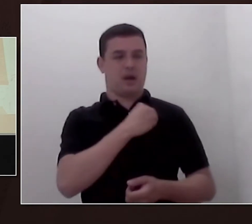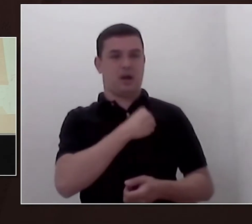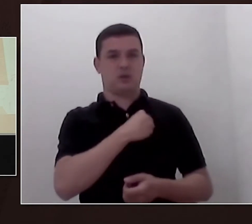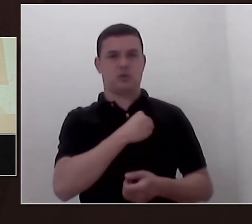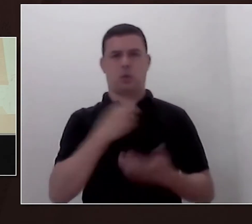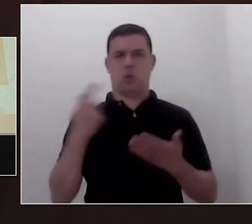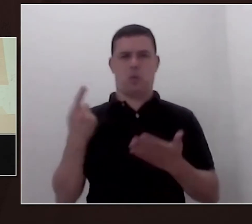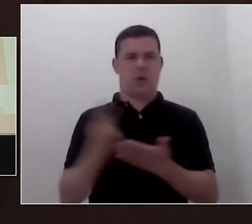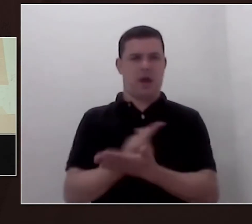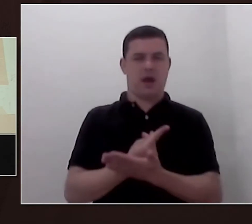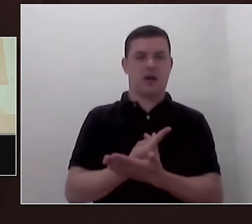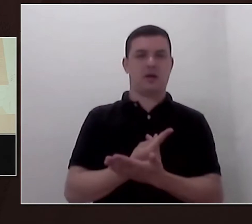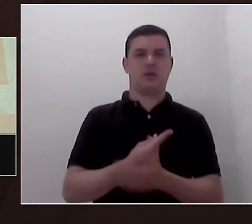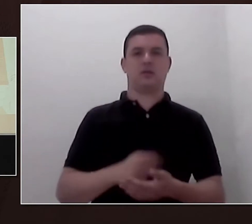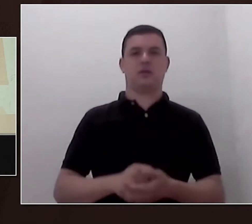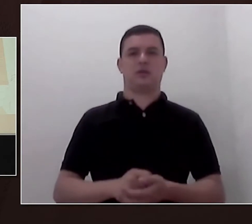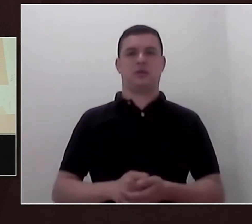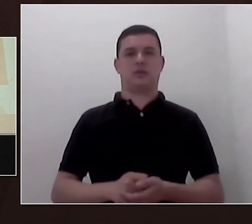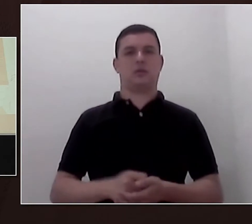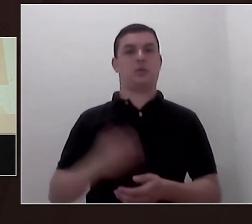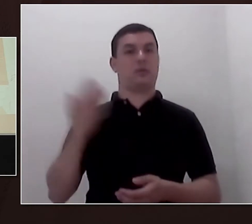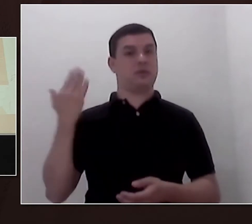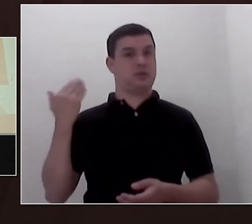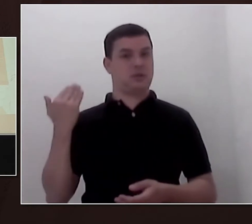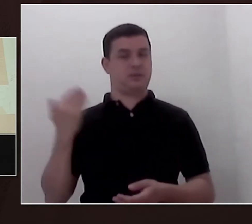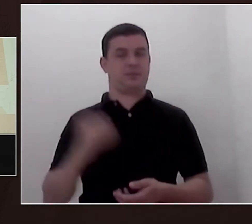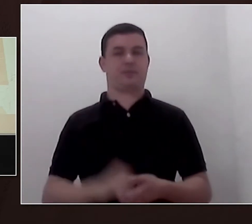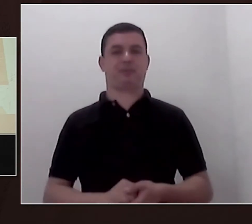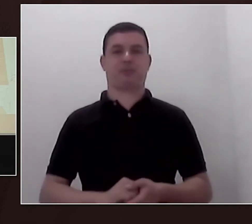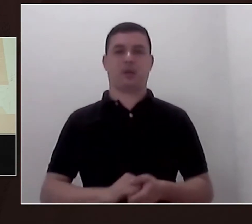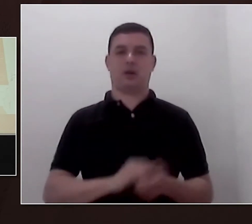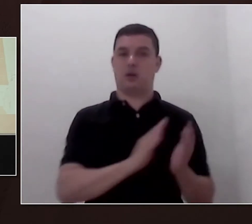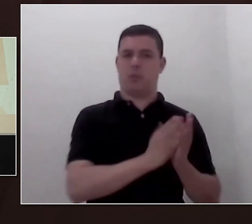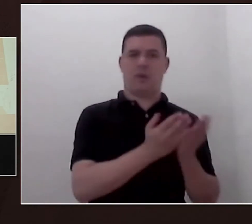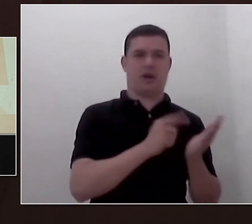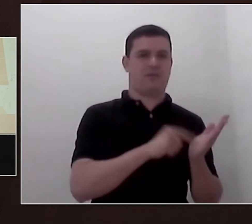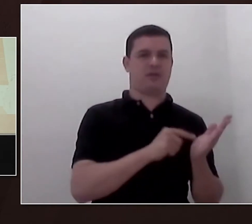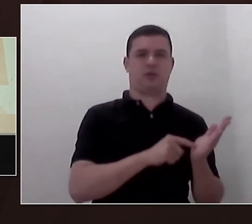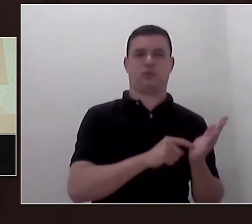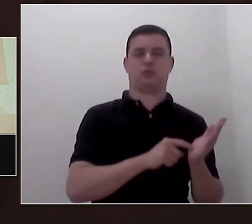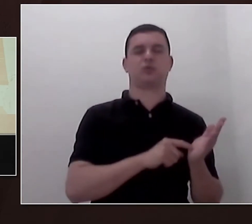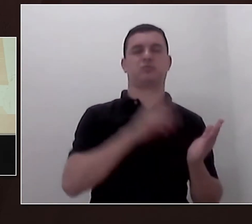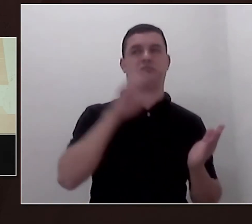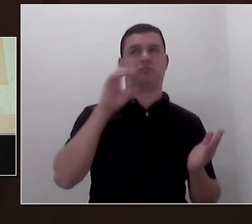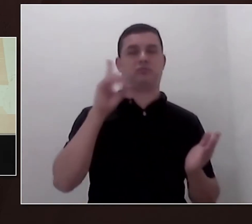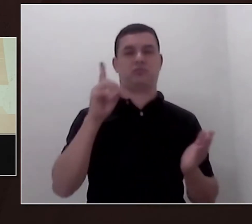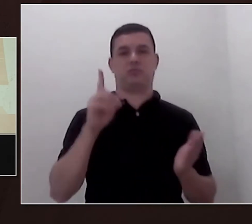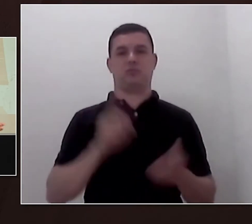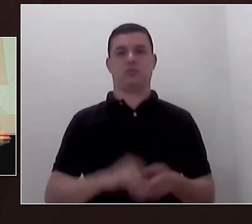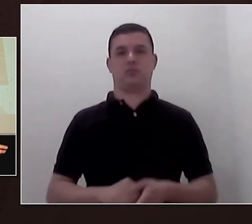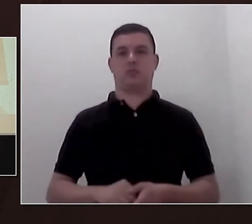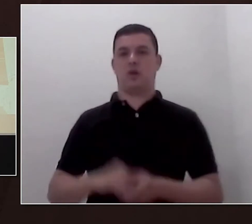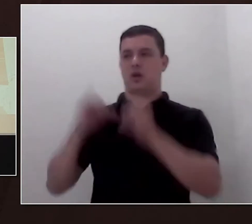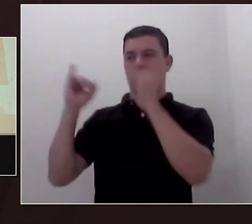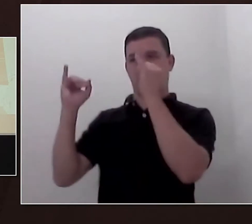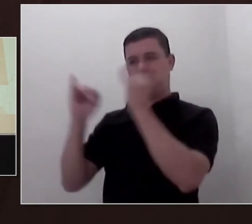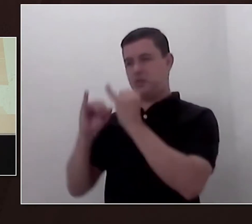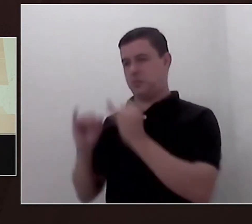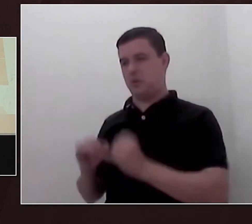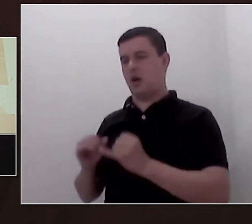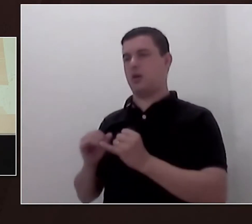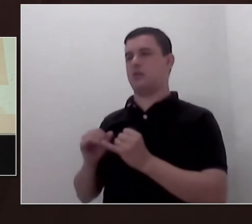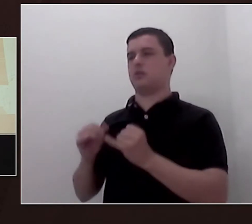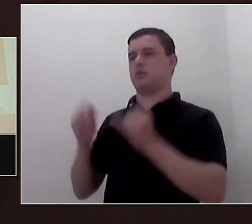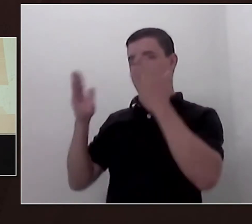da filosofia oriental, não é das escrituras. E o paganismo, então, claro, sofreu demais nessas